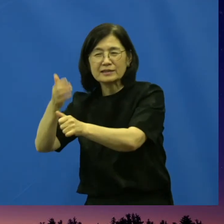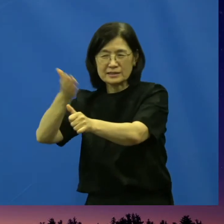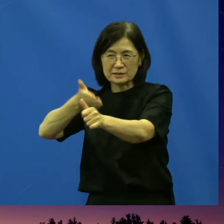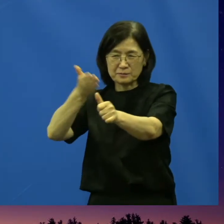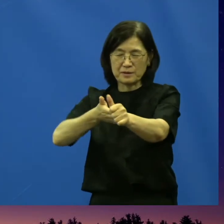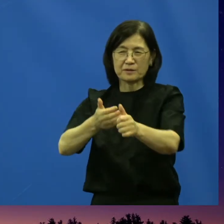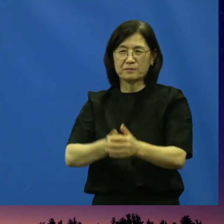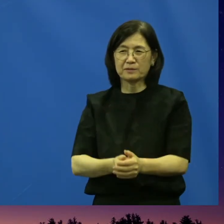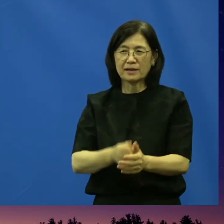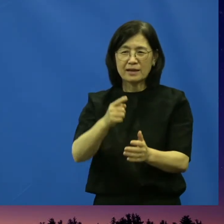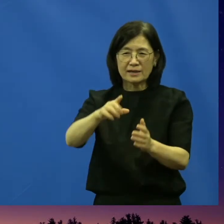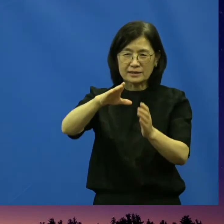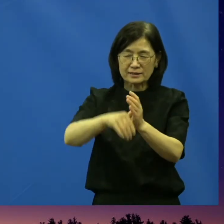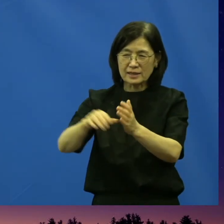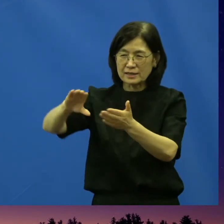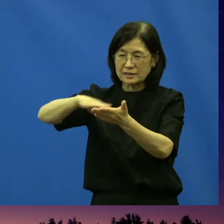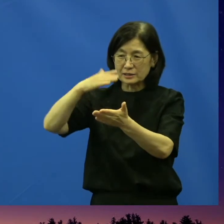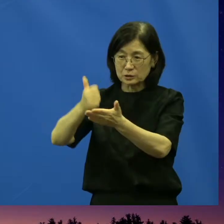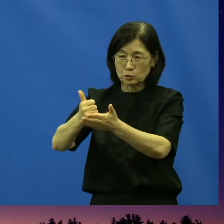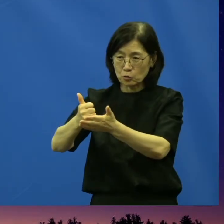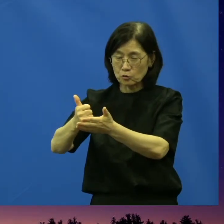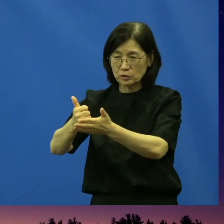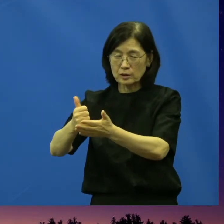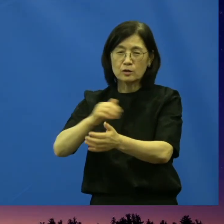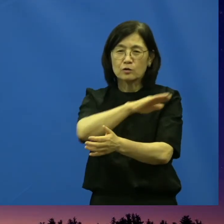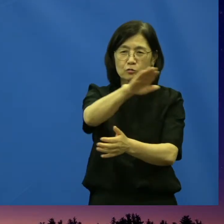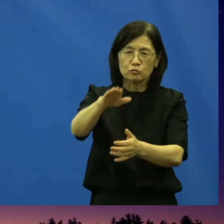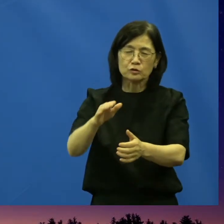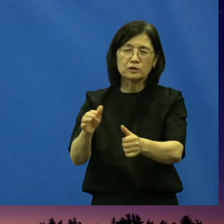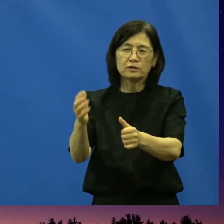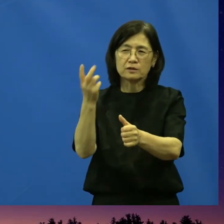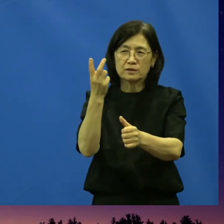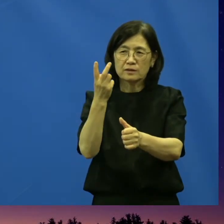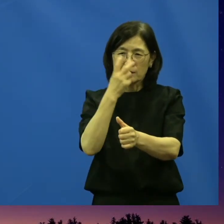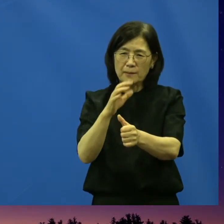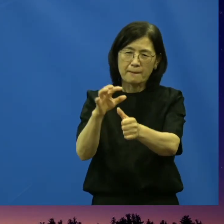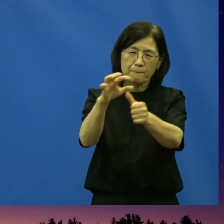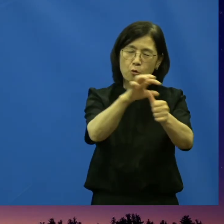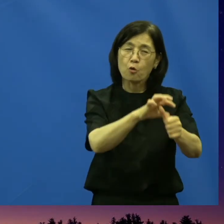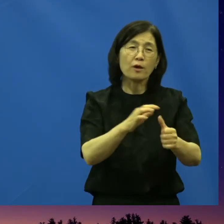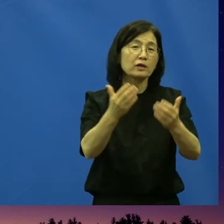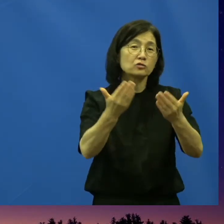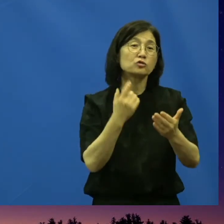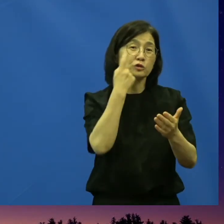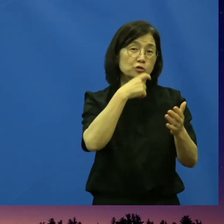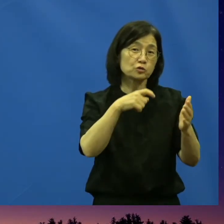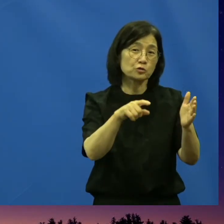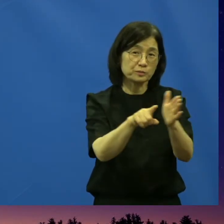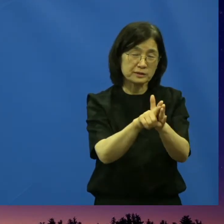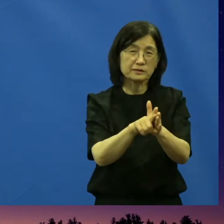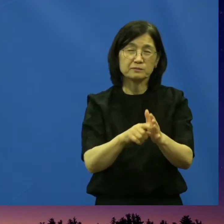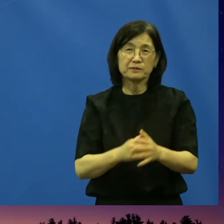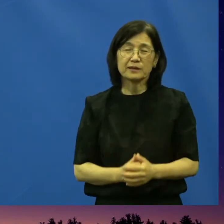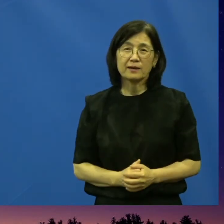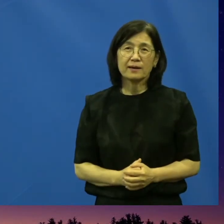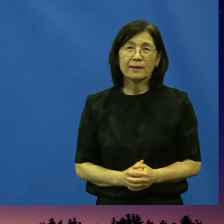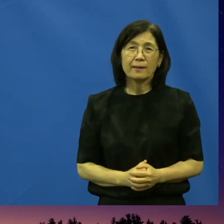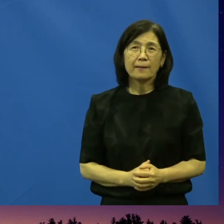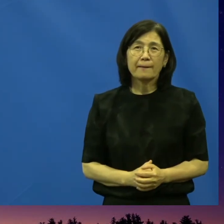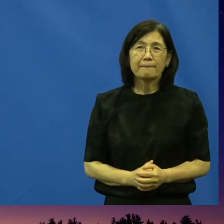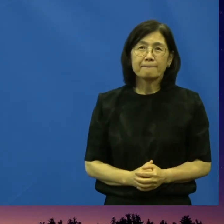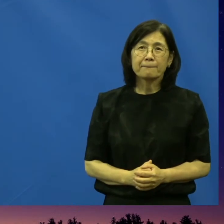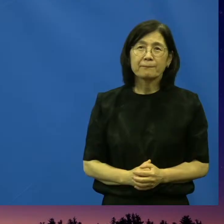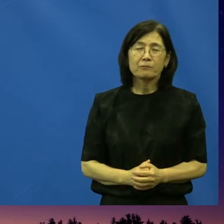줄로 믿습니다. 여러분, 유혹에 한번 넘어지면 그 유혹이 우리의 인생을 얼마나 비참하게 몰아가는지 모릅니다.